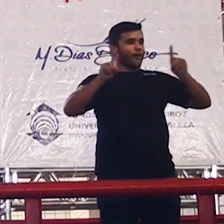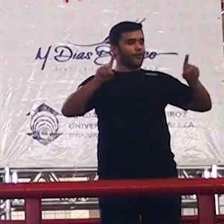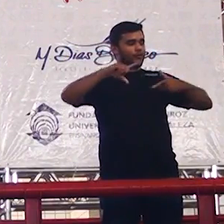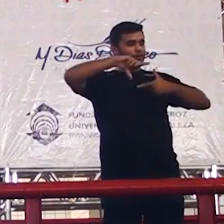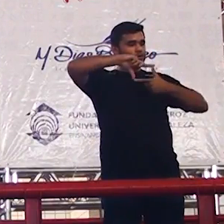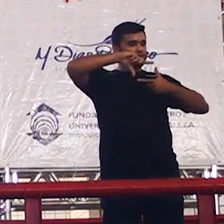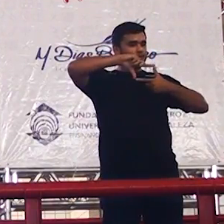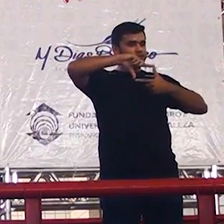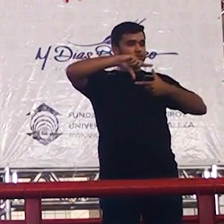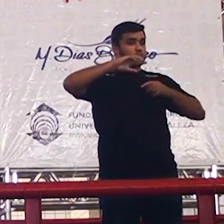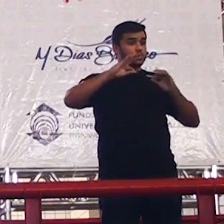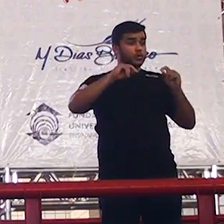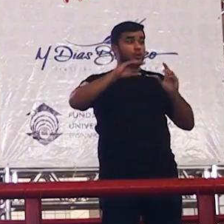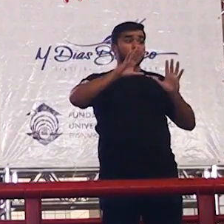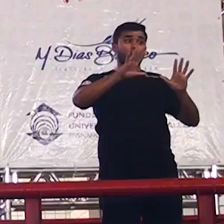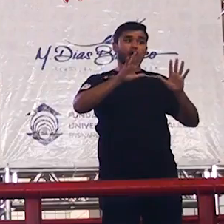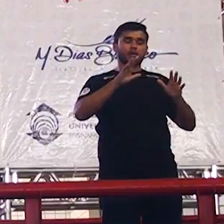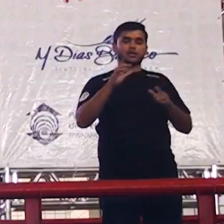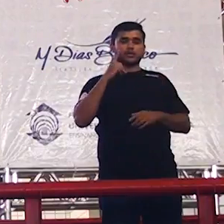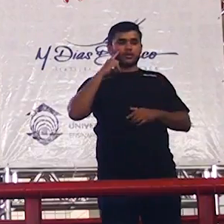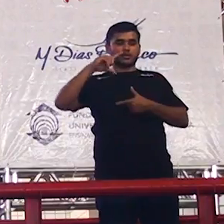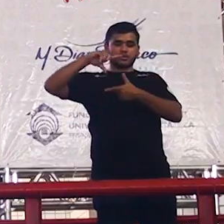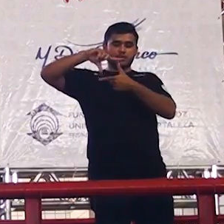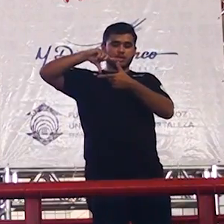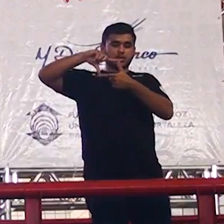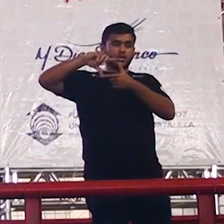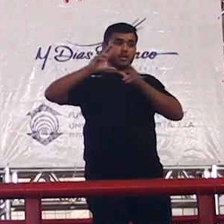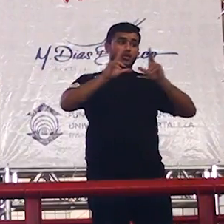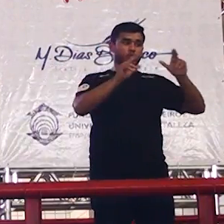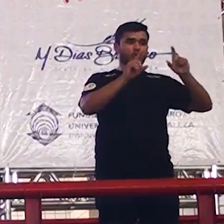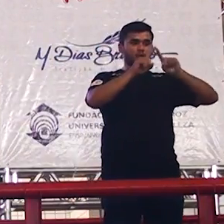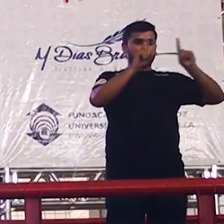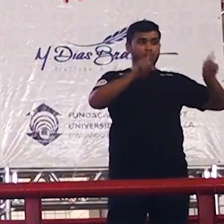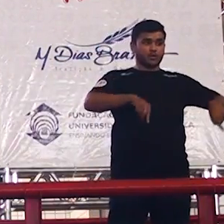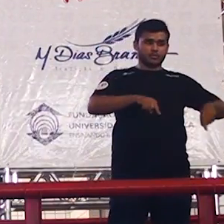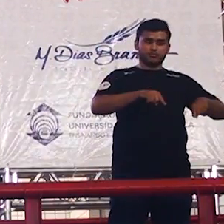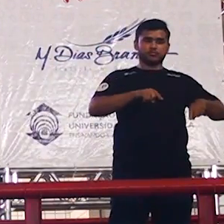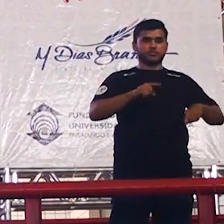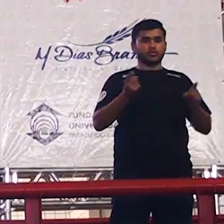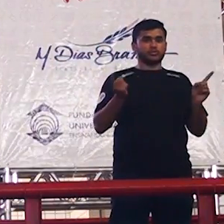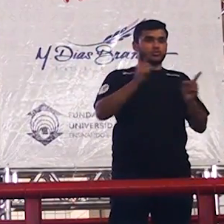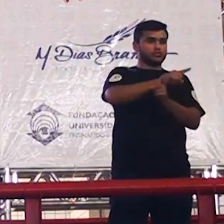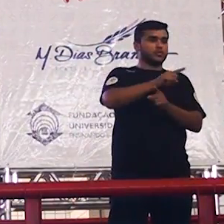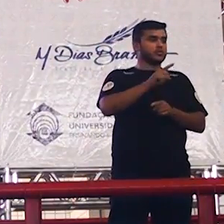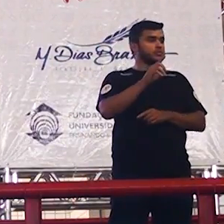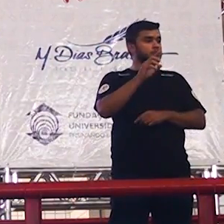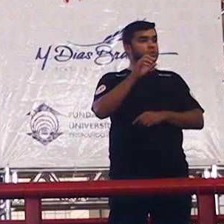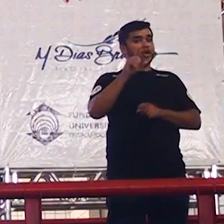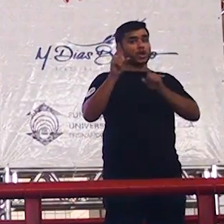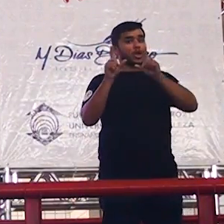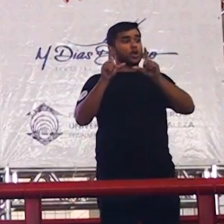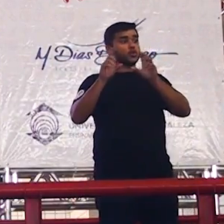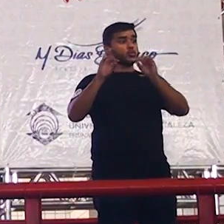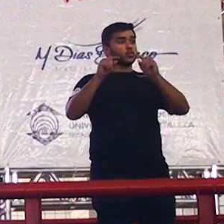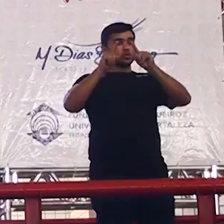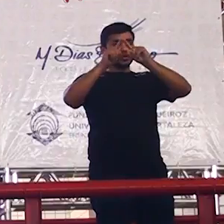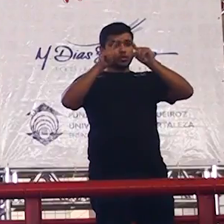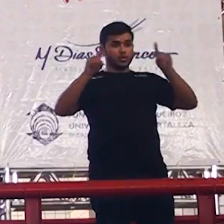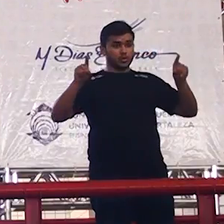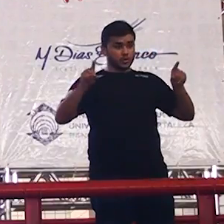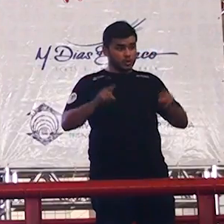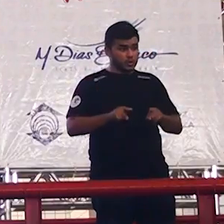Agora, nem todo retângulo é quadrado e nem todo losango é quadrado. Tá